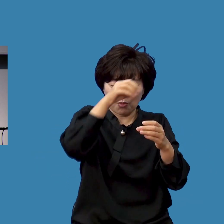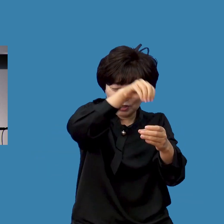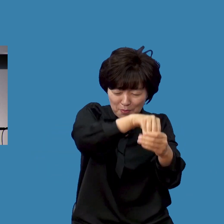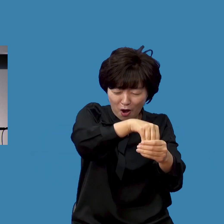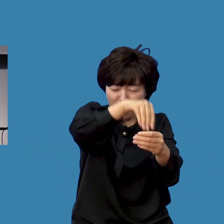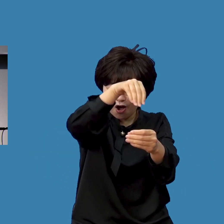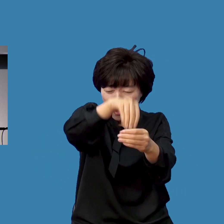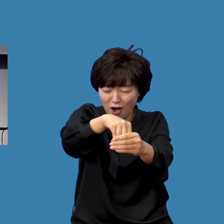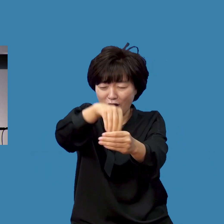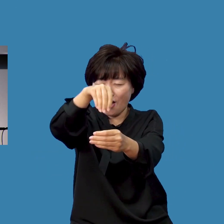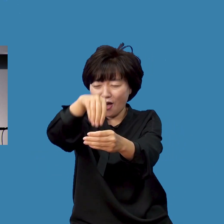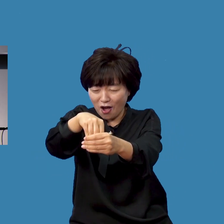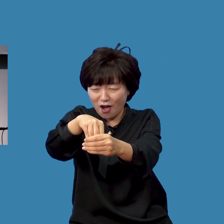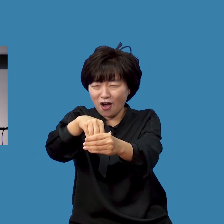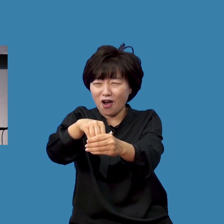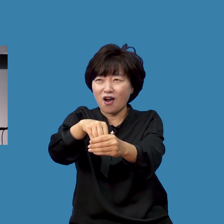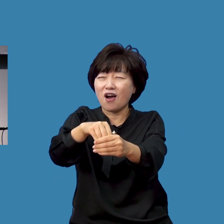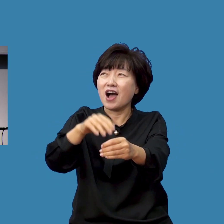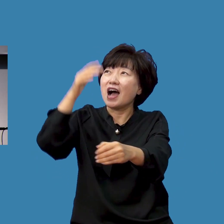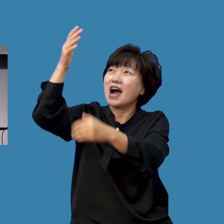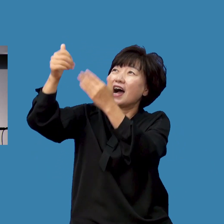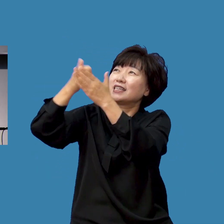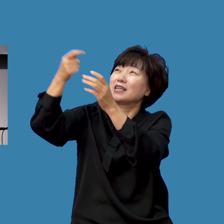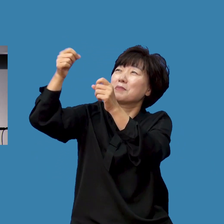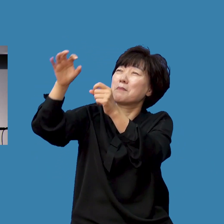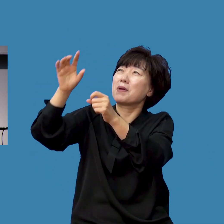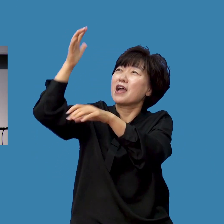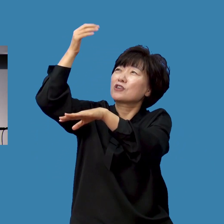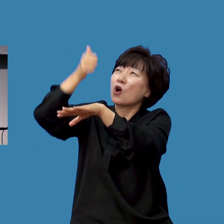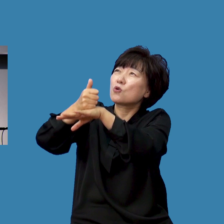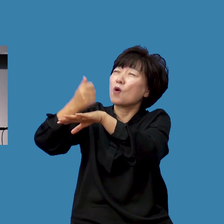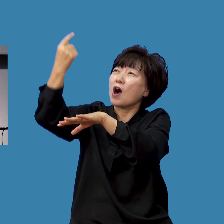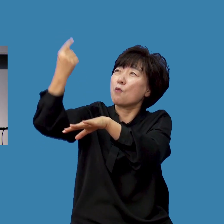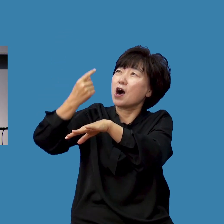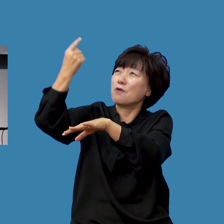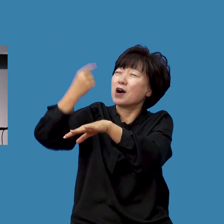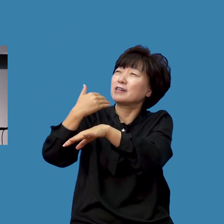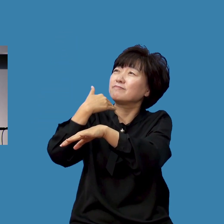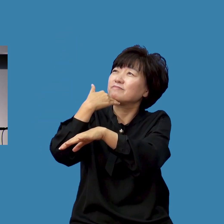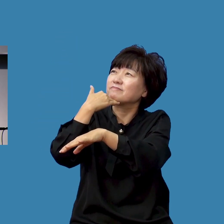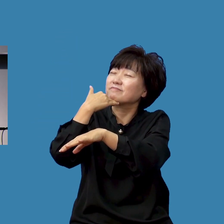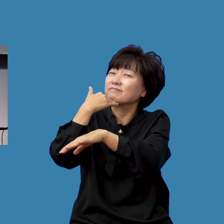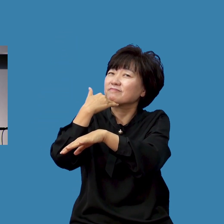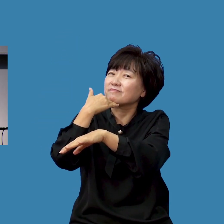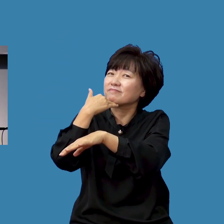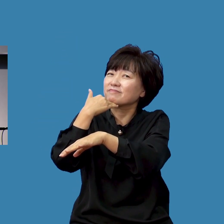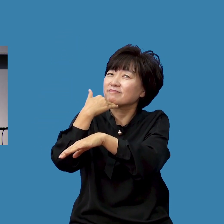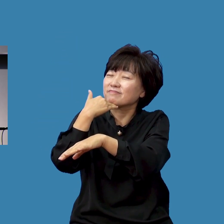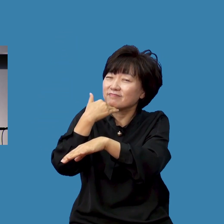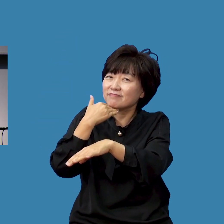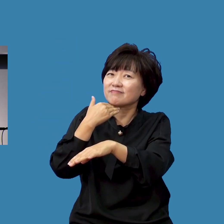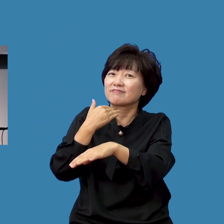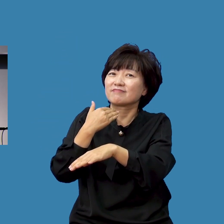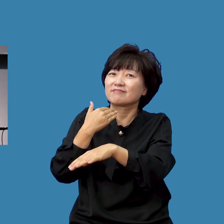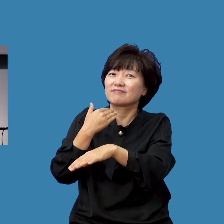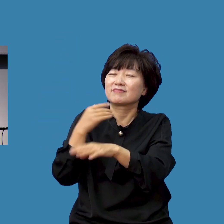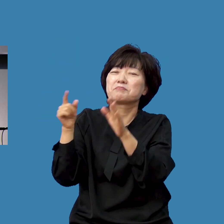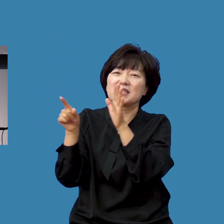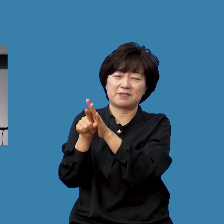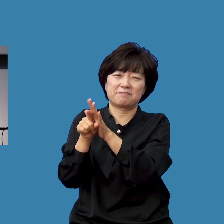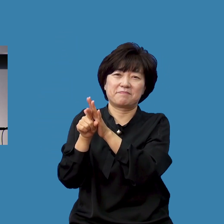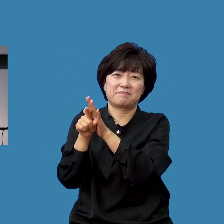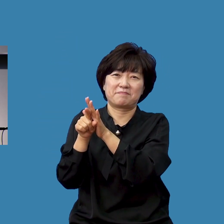순종이 됐던, 무엇이 됐든지 간에 하나님 앞에 어떤 결과를 기대하면서 무언가를 심었다면 그 다음에 요구되는